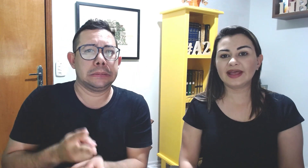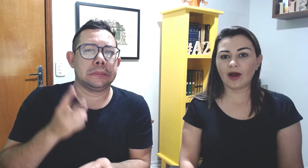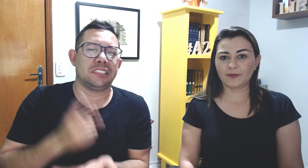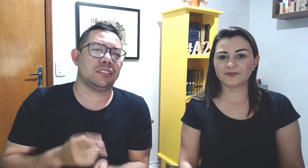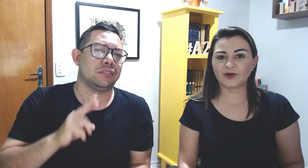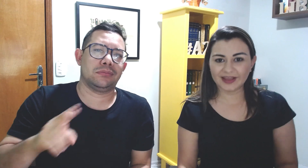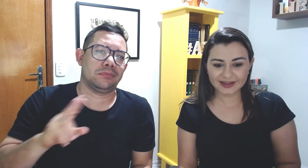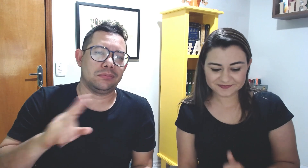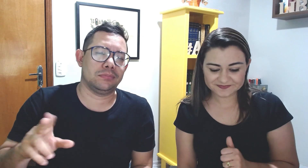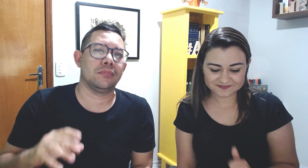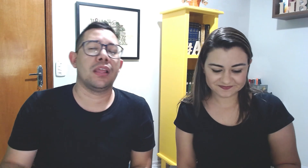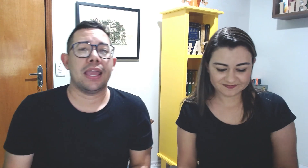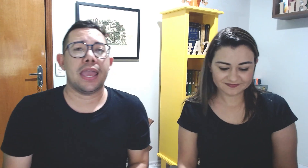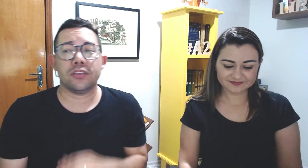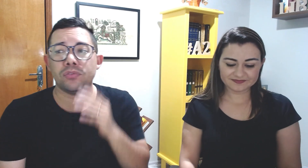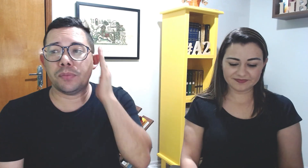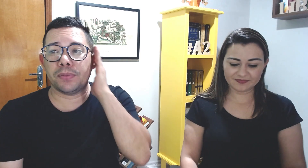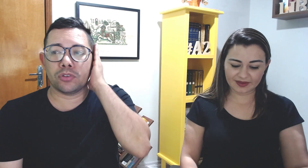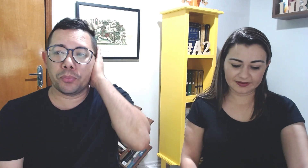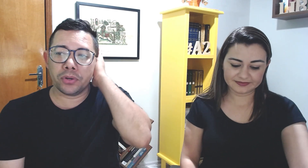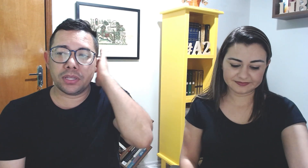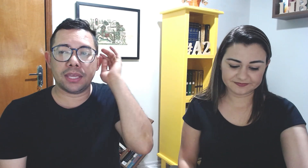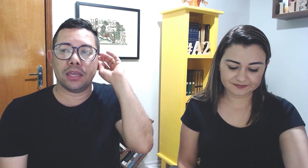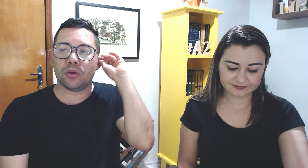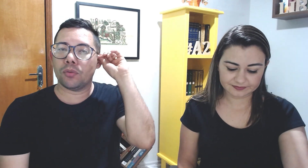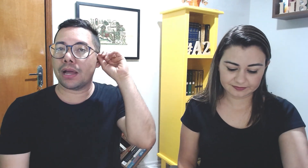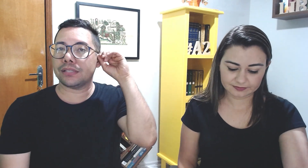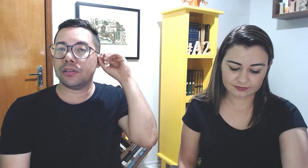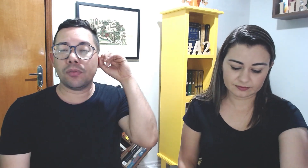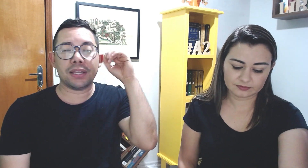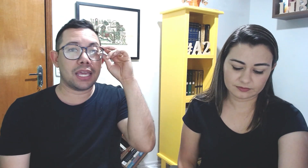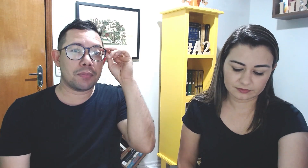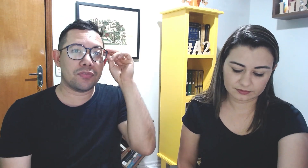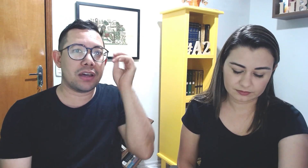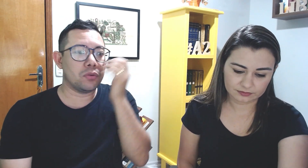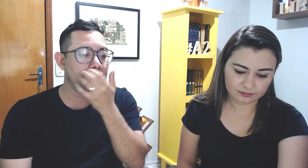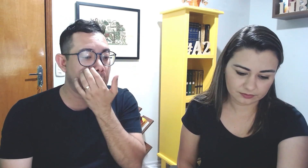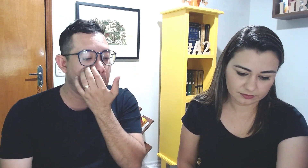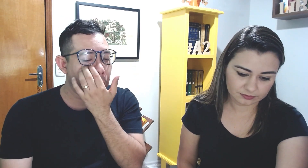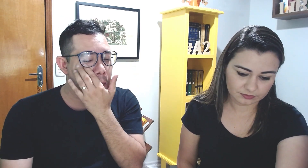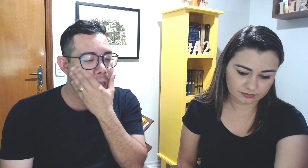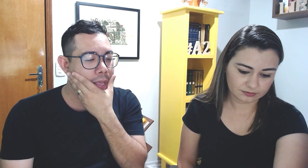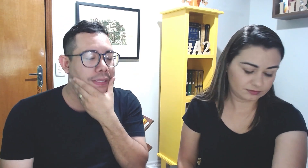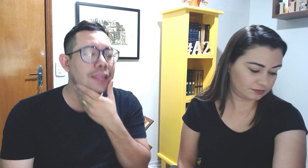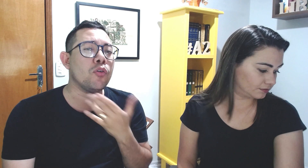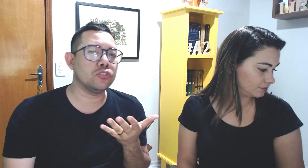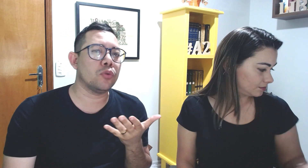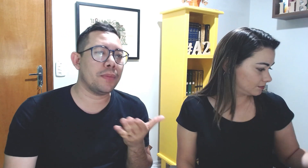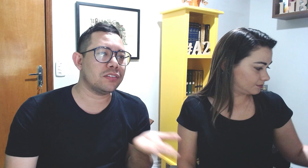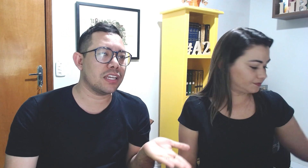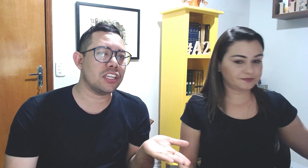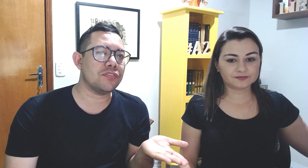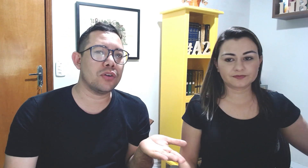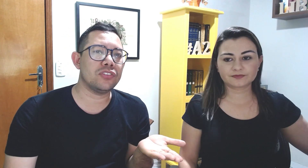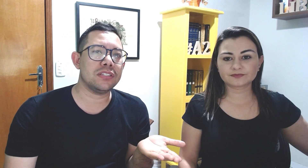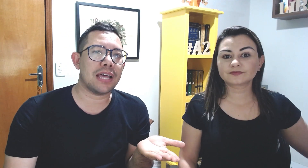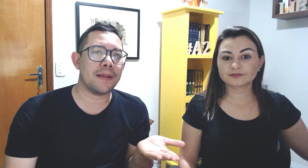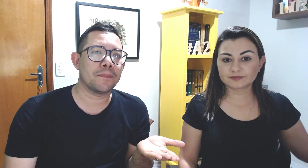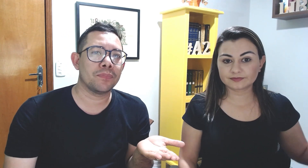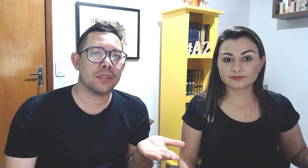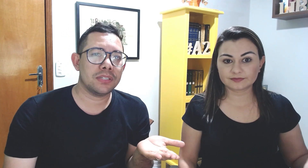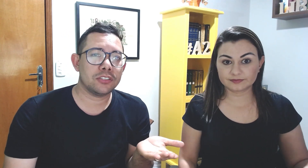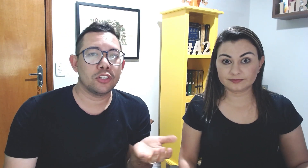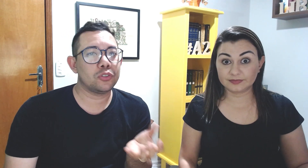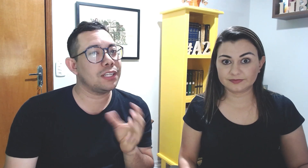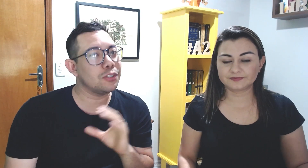o ideal, ok? É isso aí, pessoal. Porque, assim como a Kerma falou, né? Tem alguns momentos que a gente vai